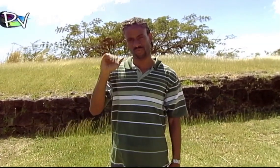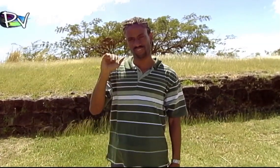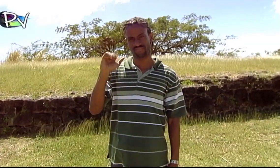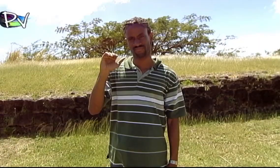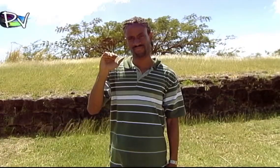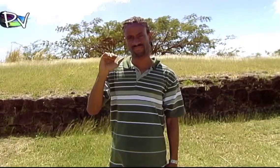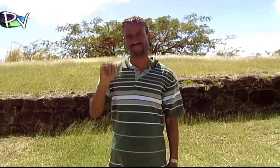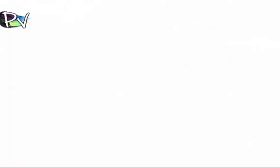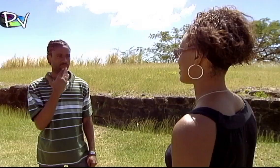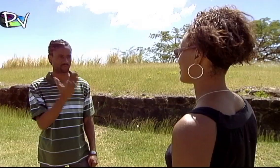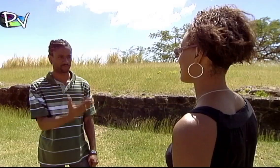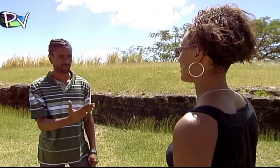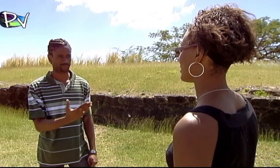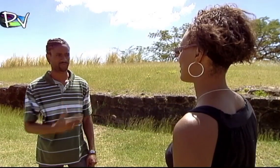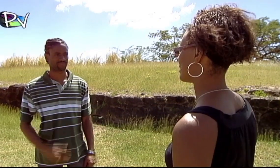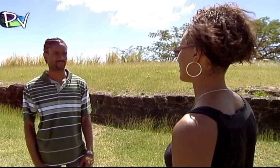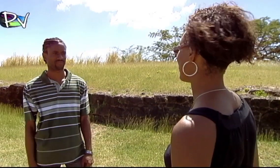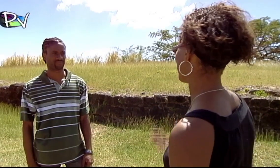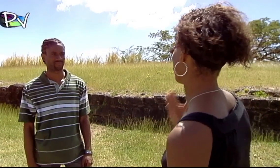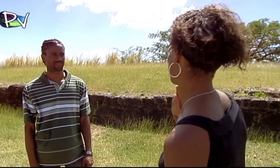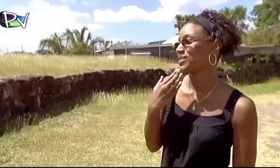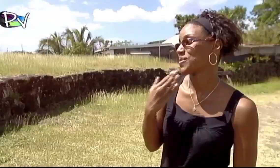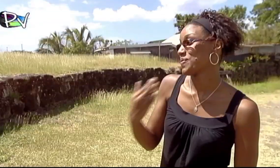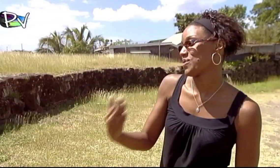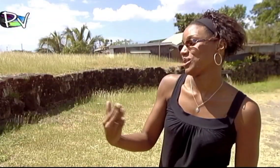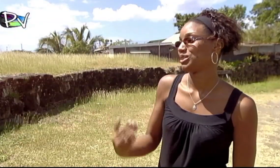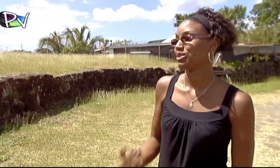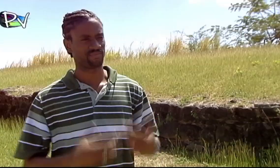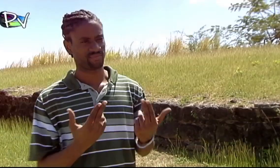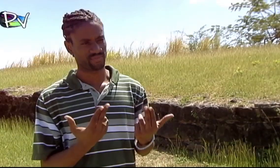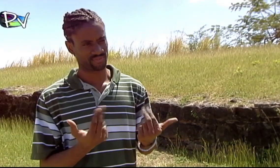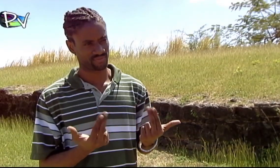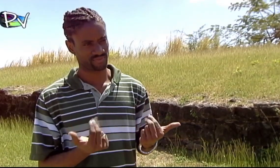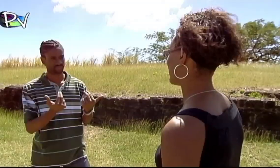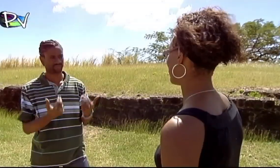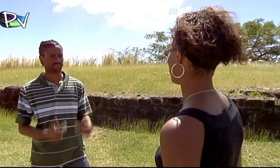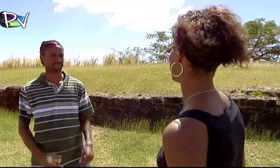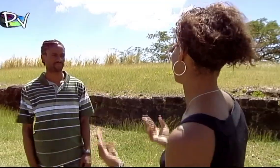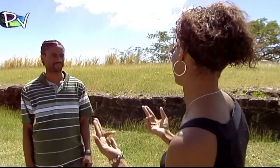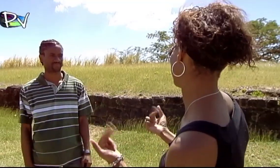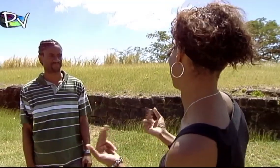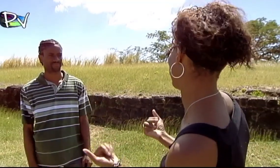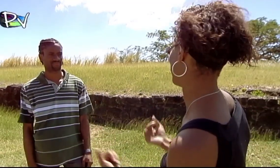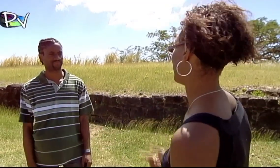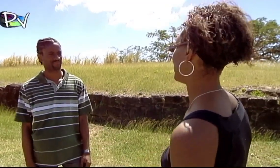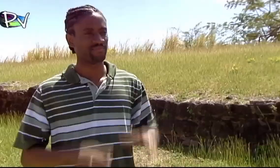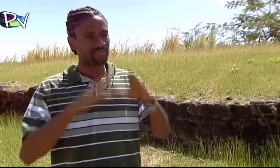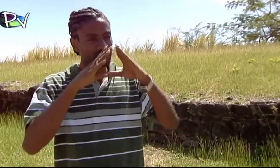Au revoir. Bonjour. Bonjour. Ça va? Ça va.